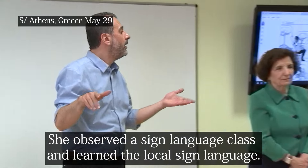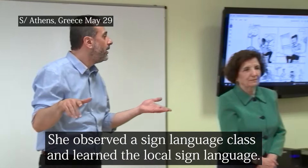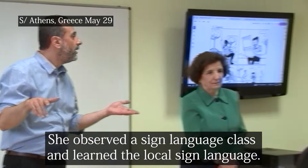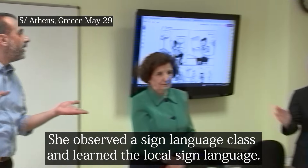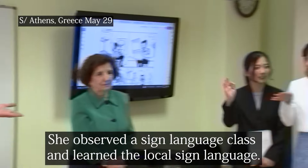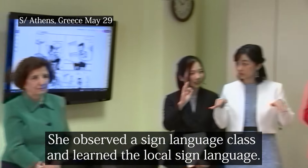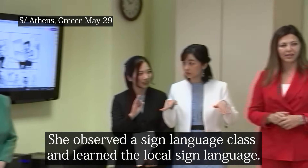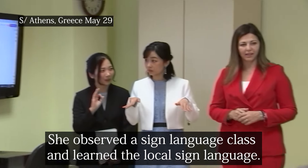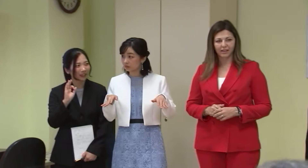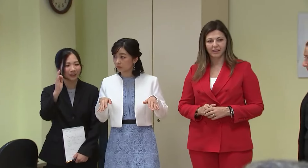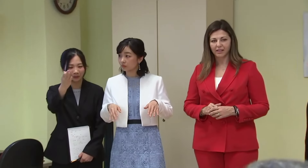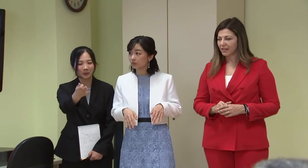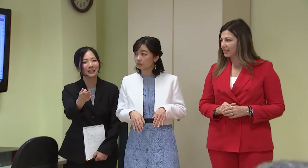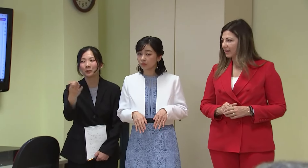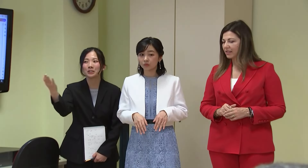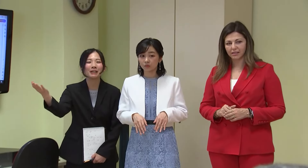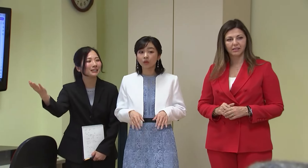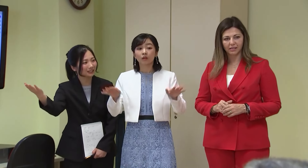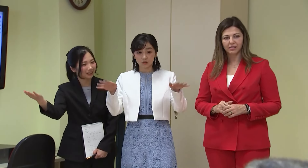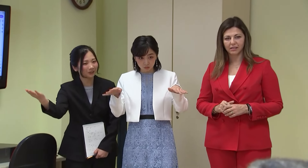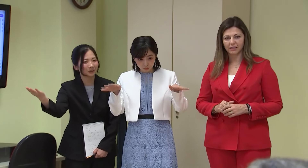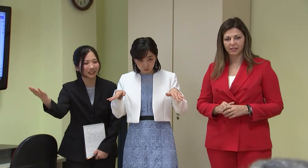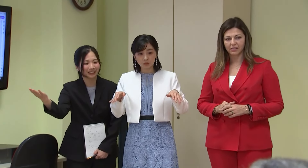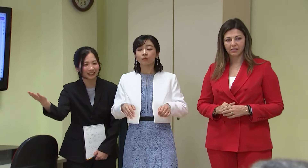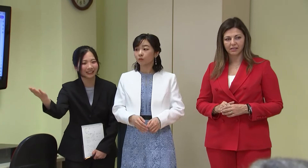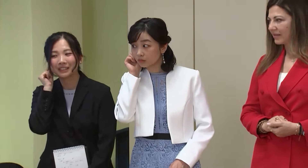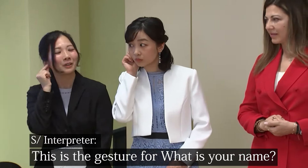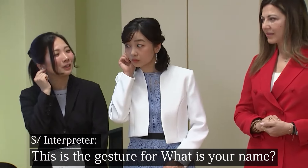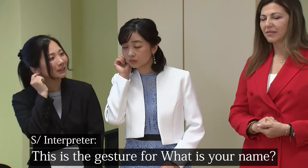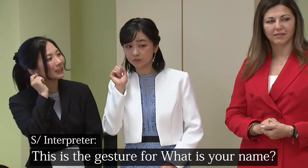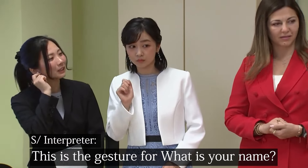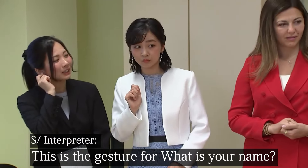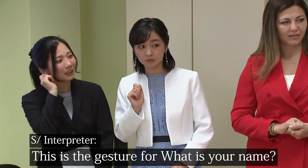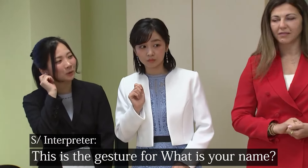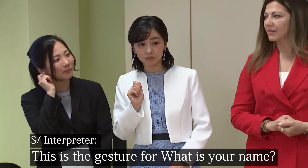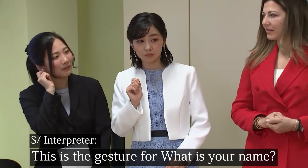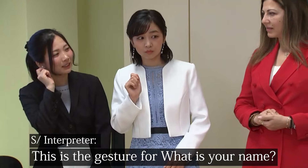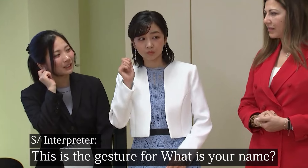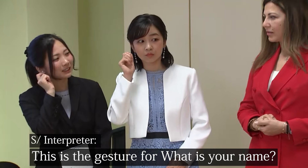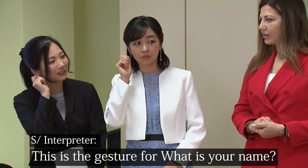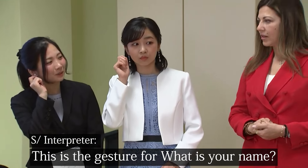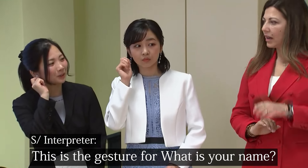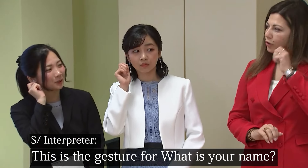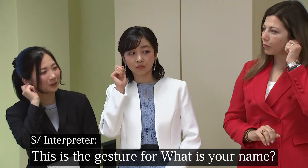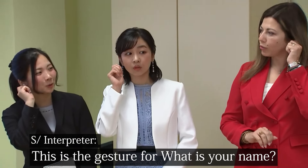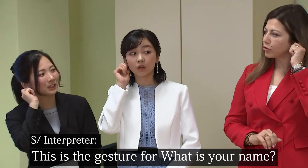どちらからどちらにお住まいですかということを聞かれて、 これはなあなたのお名前は何ですかという動作